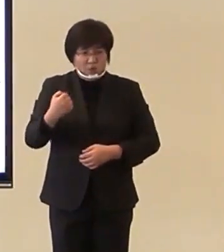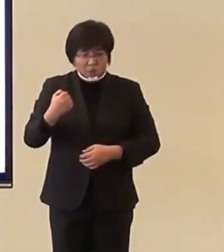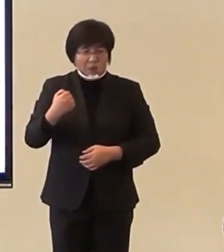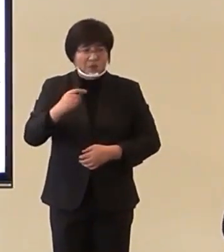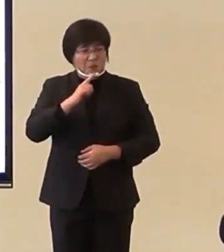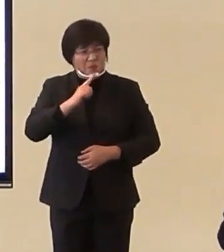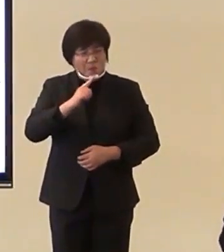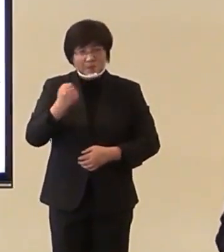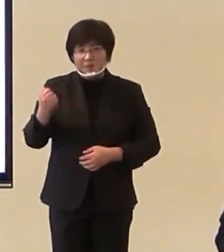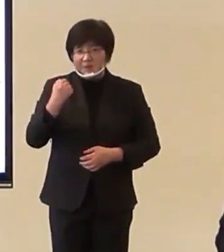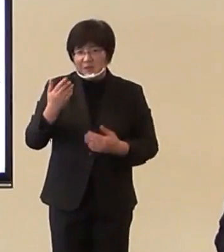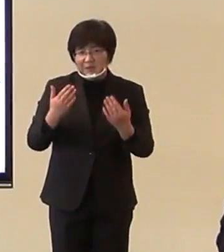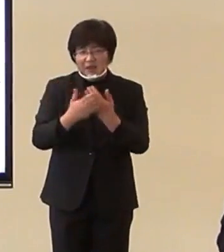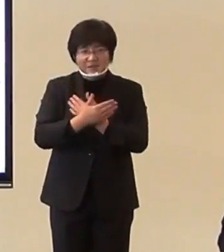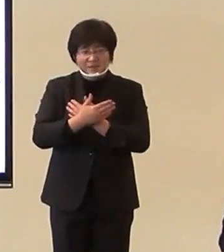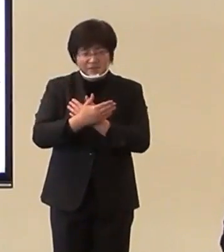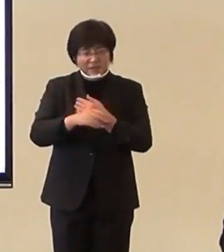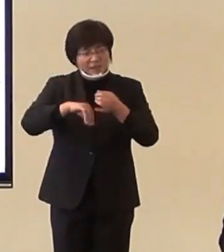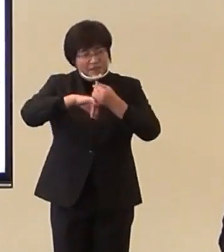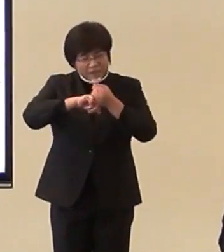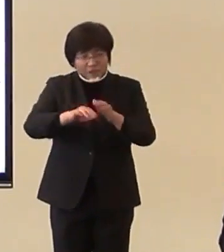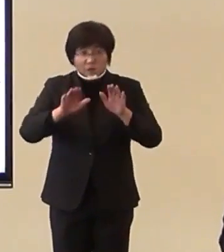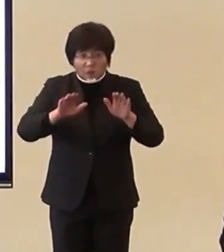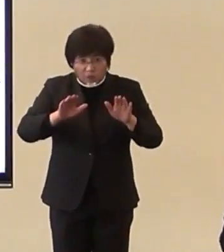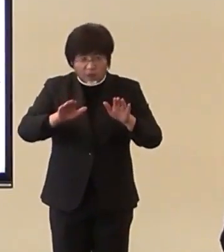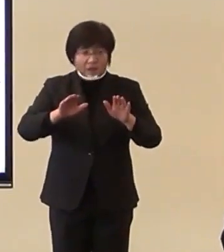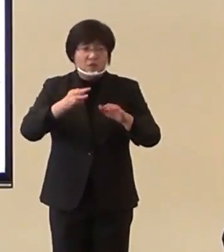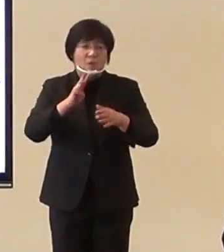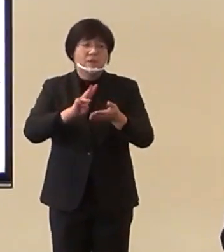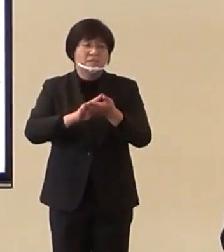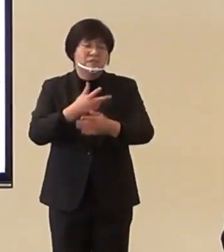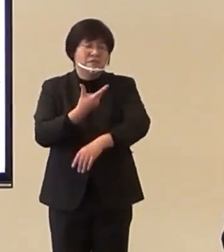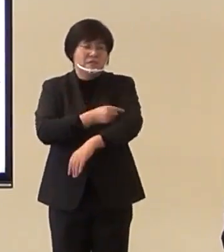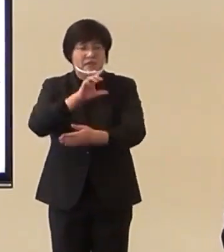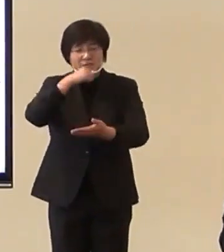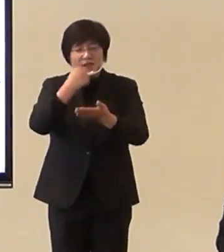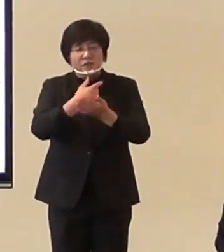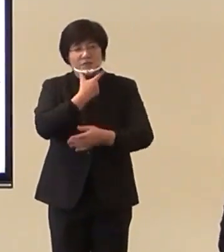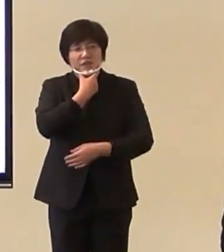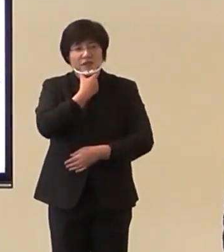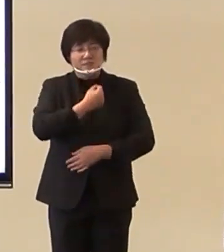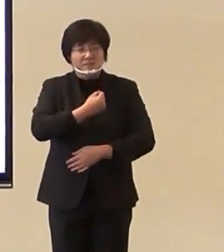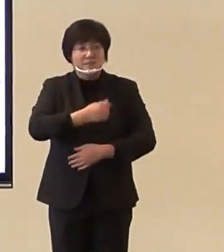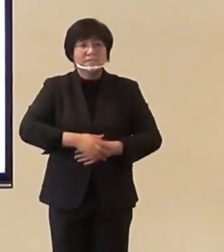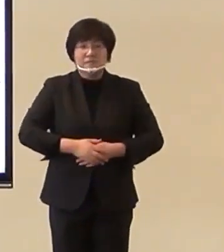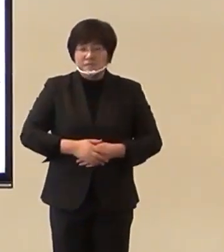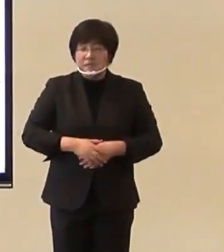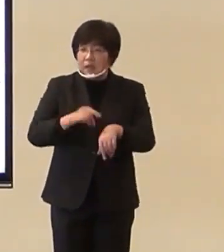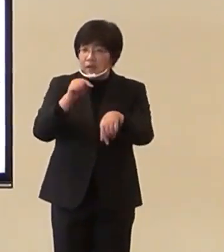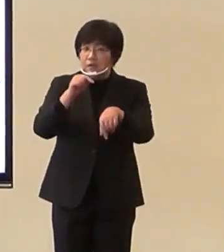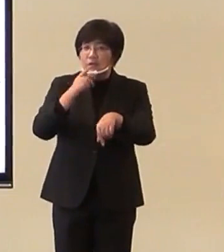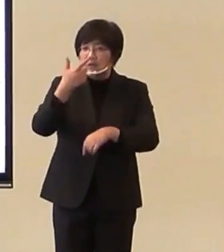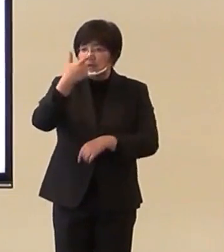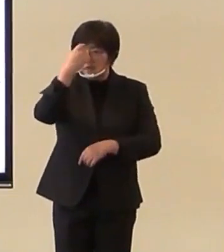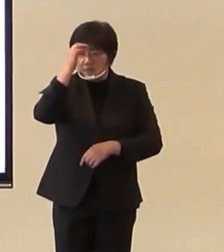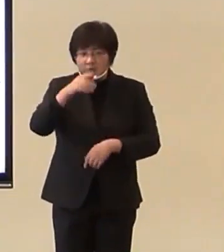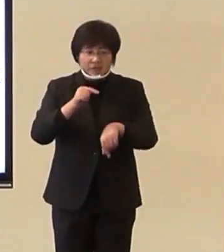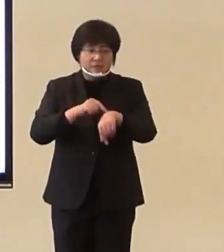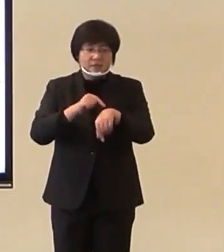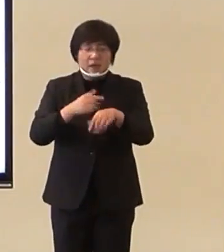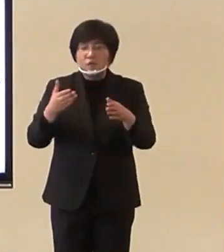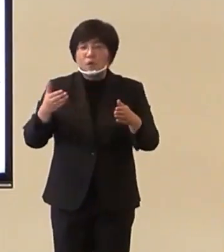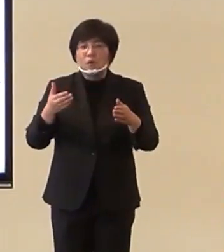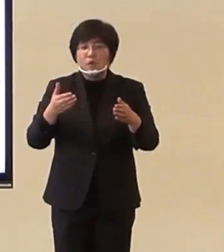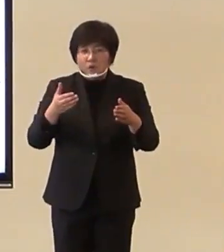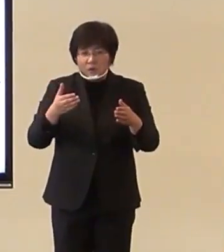くなりますけども、ぜひ成功させたいと思っています。 ありがとうございます。 すいません、お時間の方がですね少し過ぎております